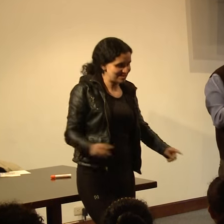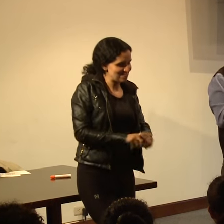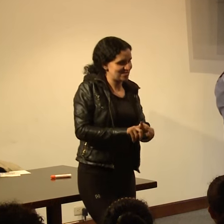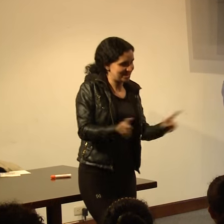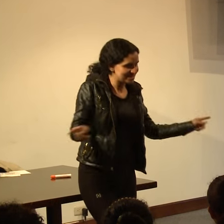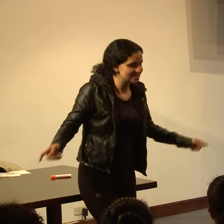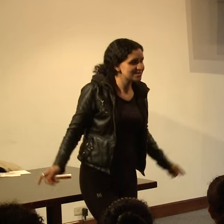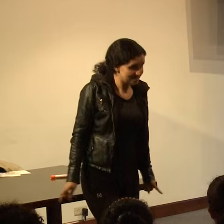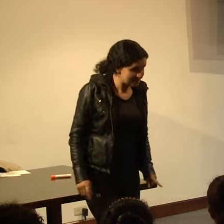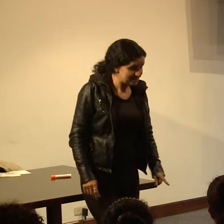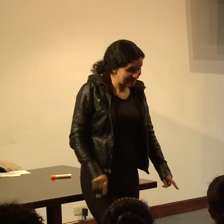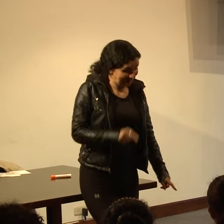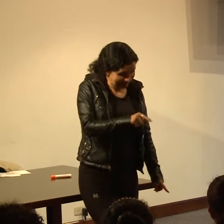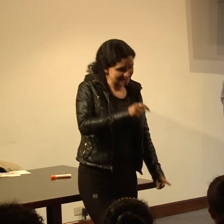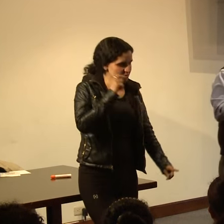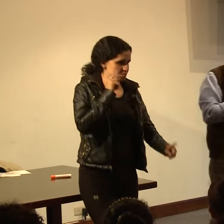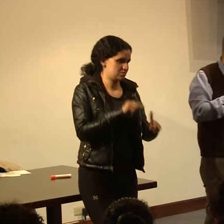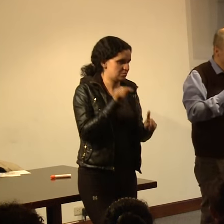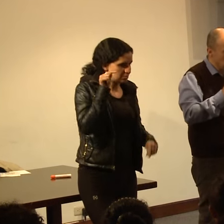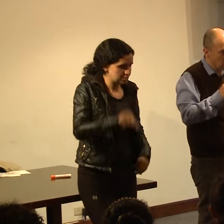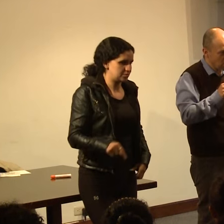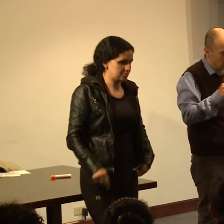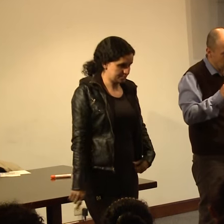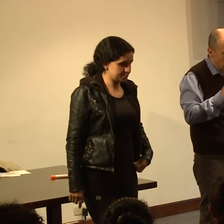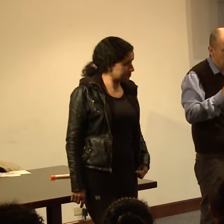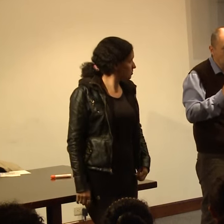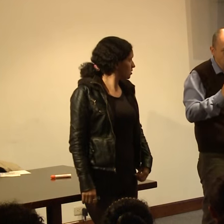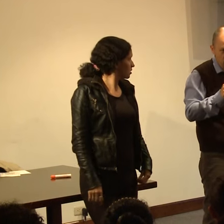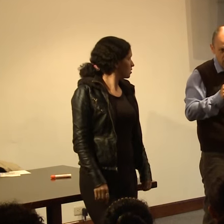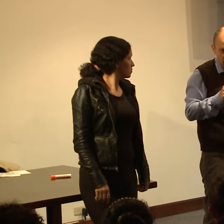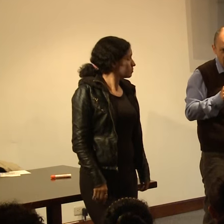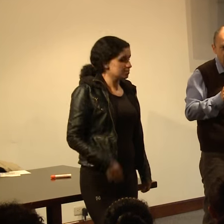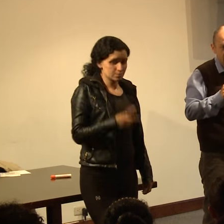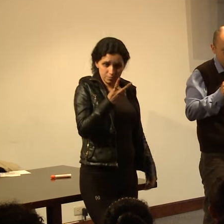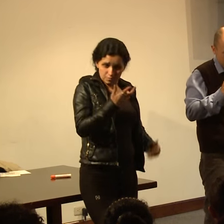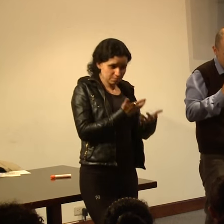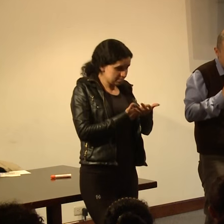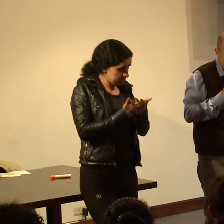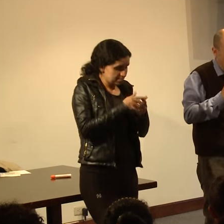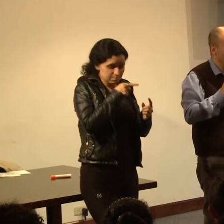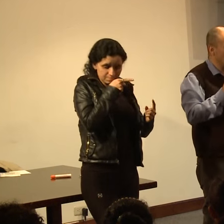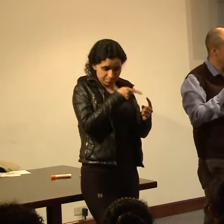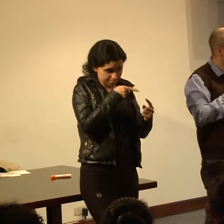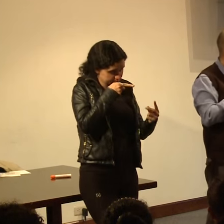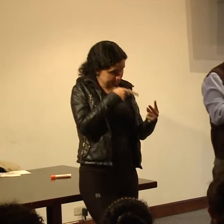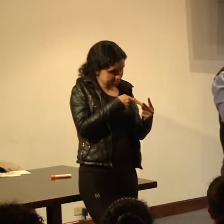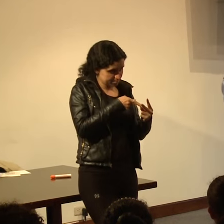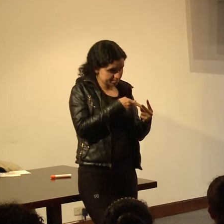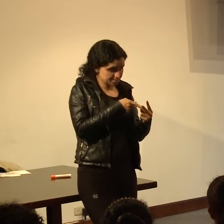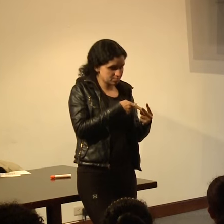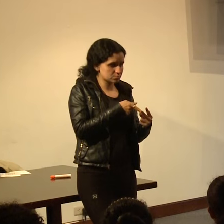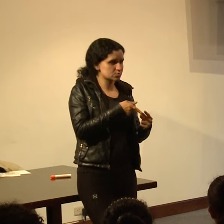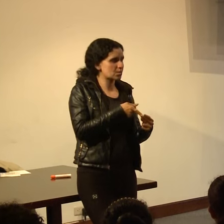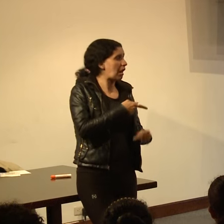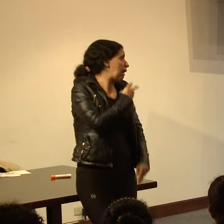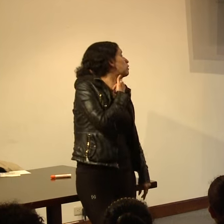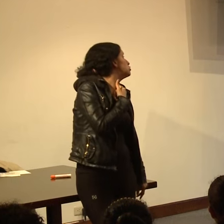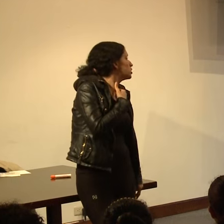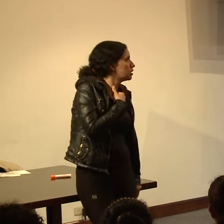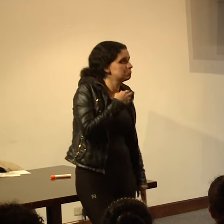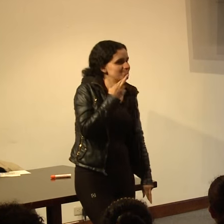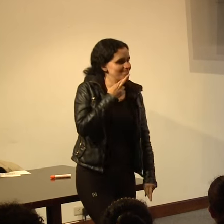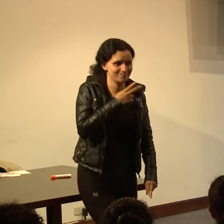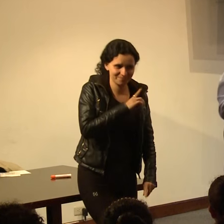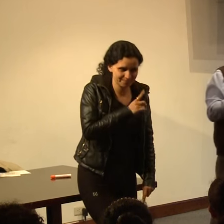tiene que propender. Entonces, dichos estos dos consejitos puntuales de no contestar acerca del gusto,